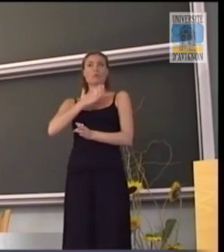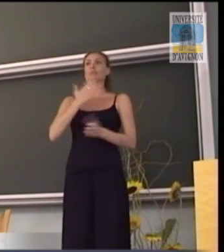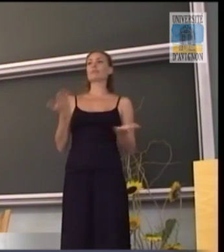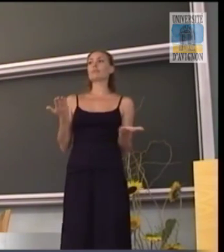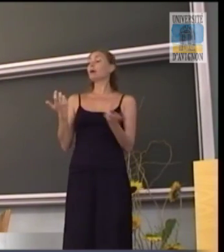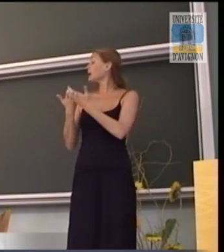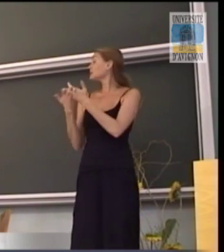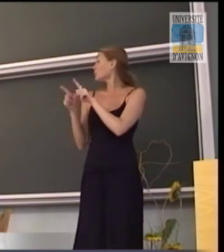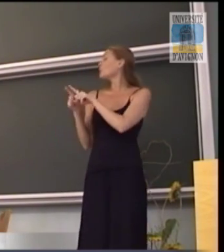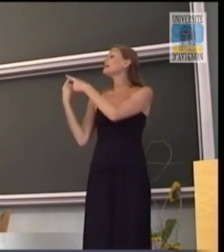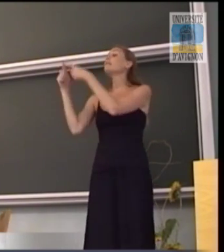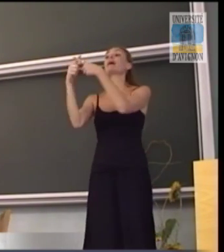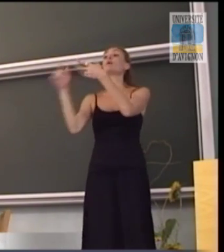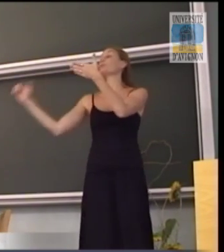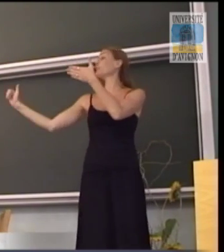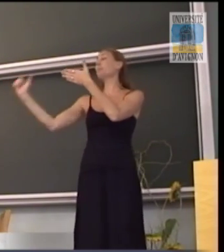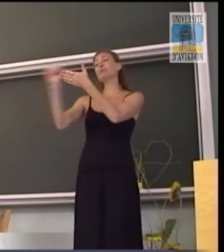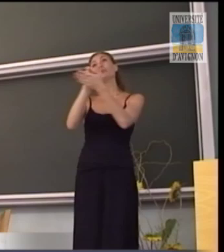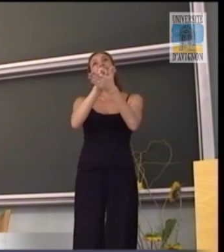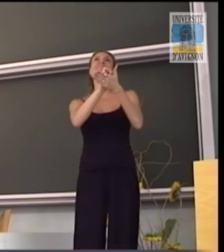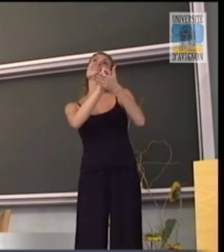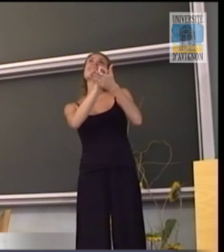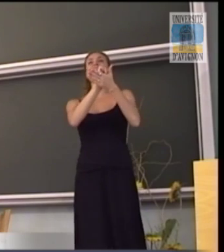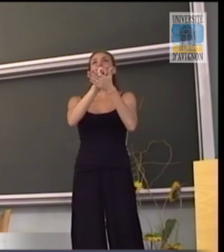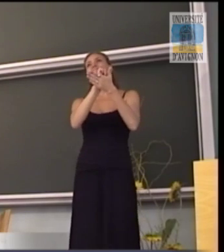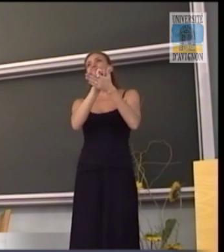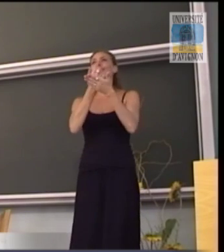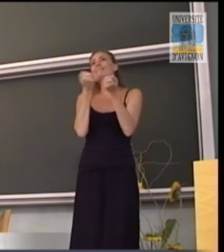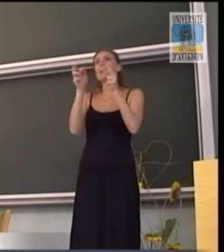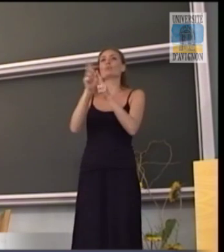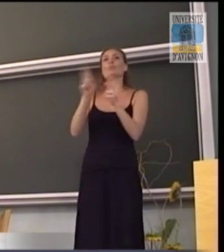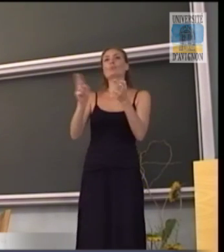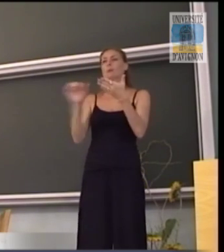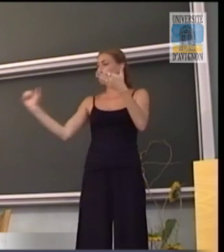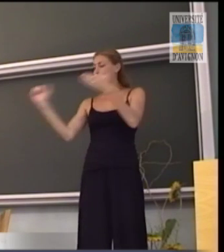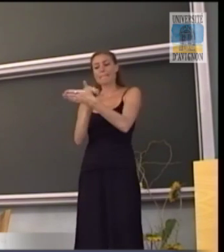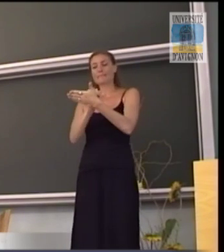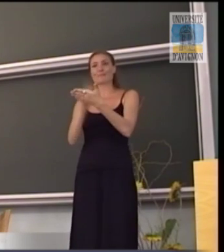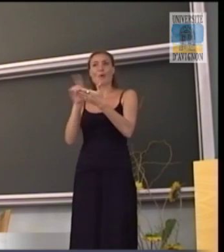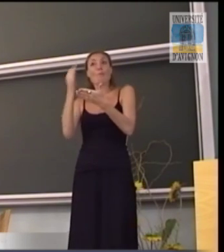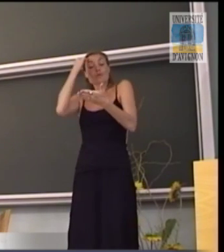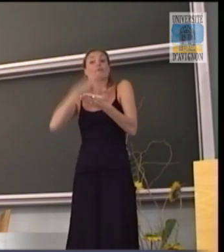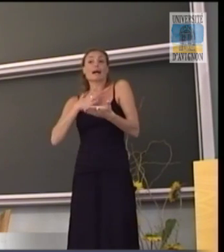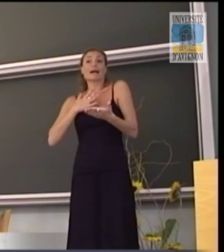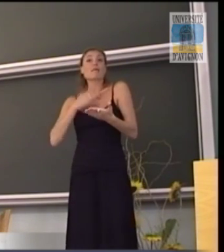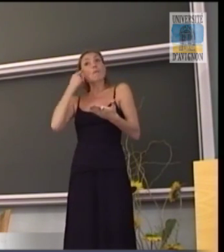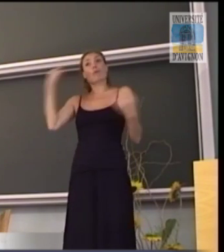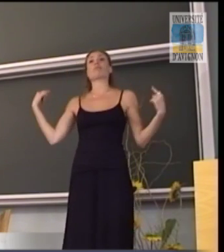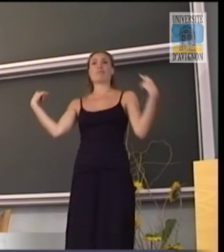noté tout de suite. Je ne suis pas sûr qu'il faille les gommer. Objectivement, je pense qu'il faut au